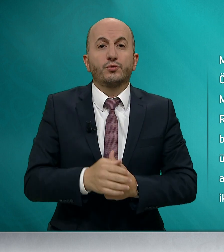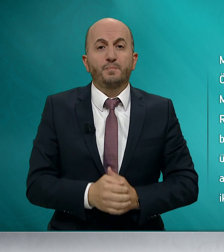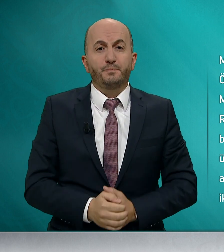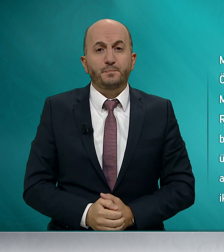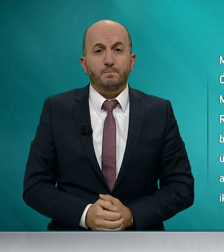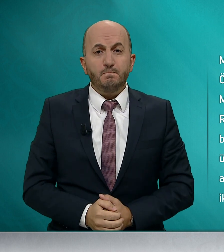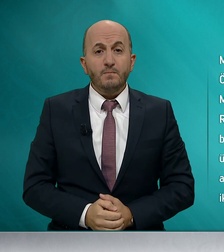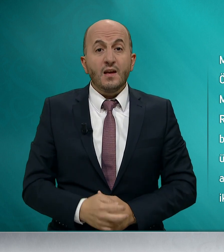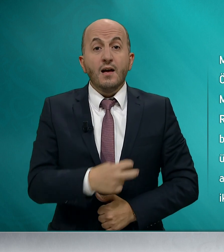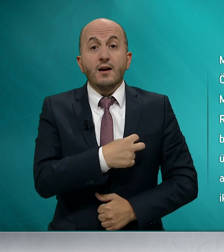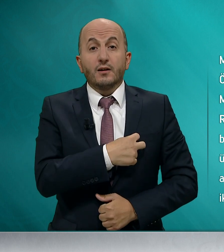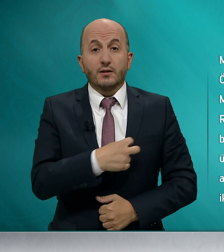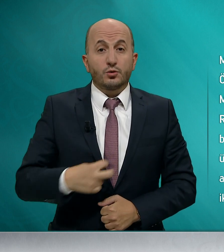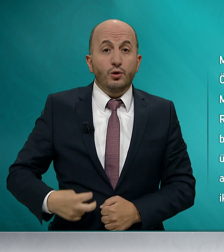günüdür.